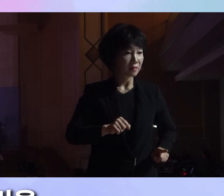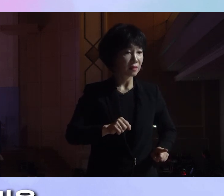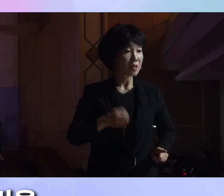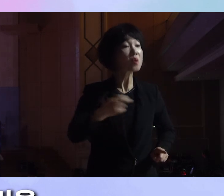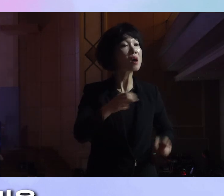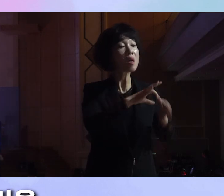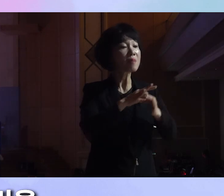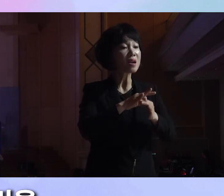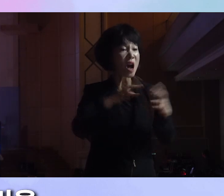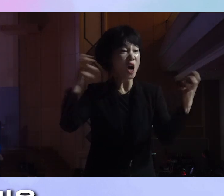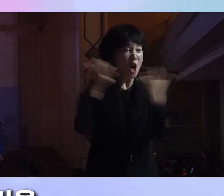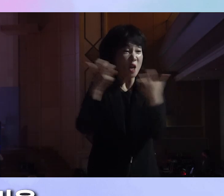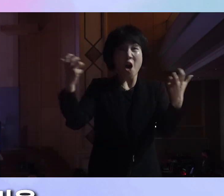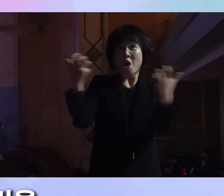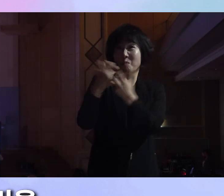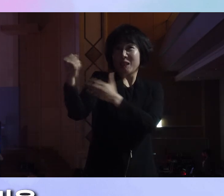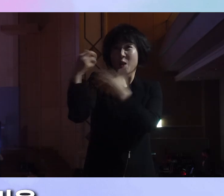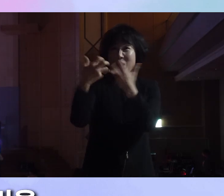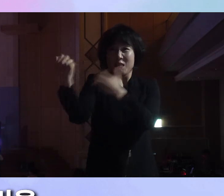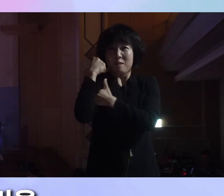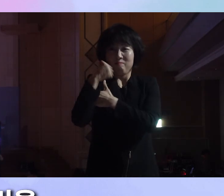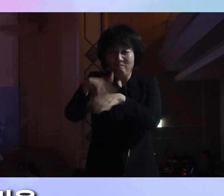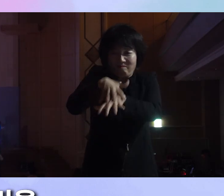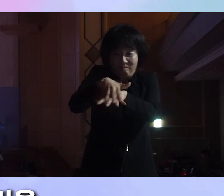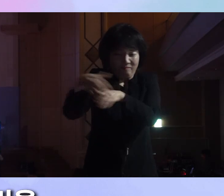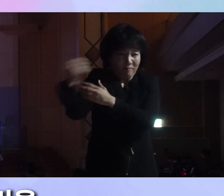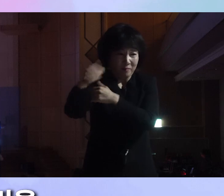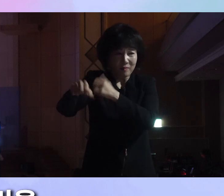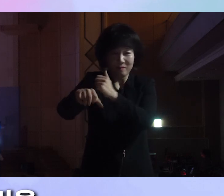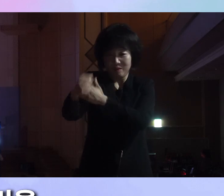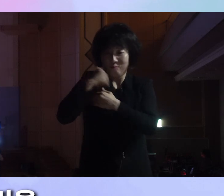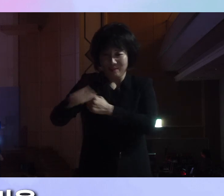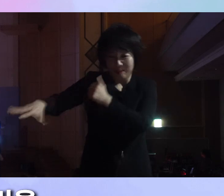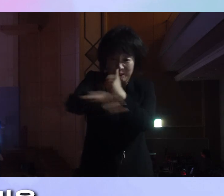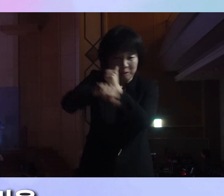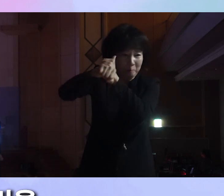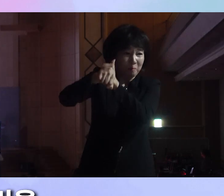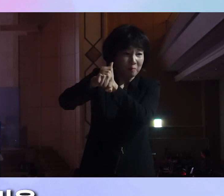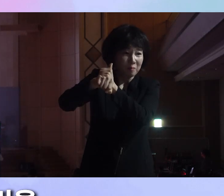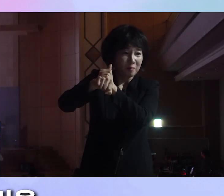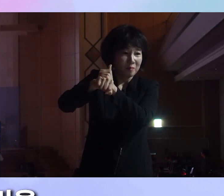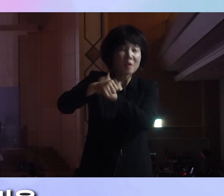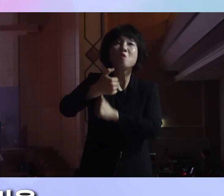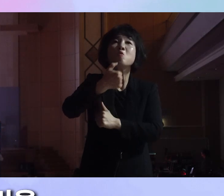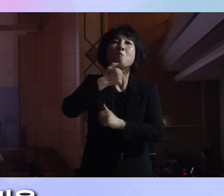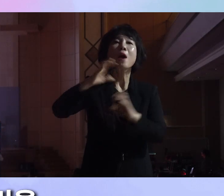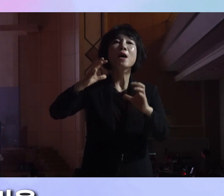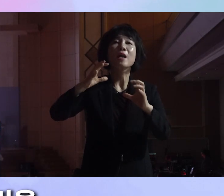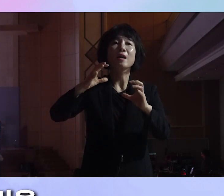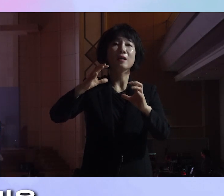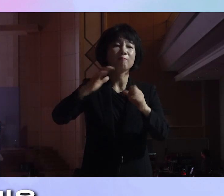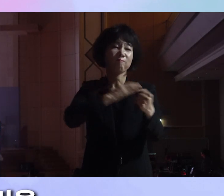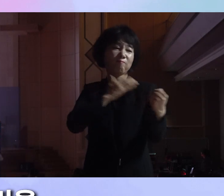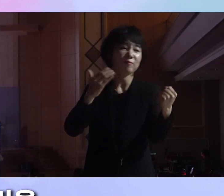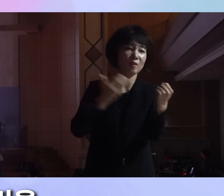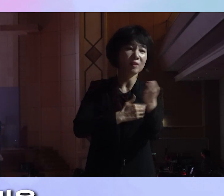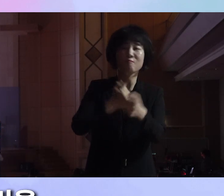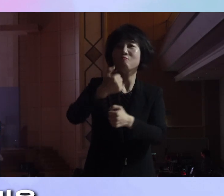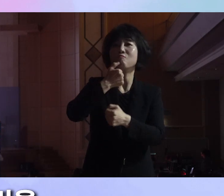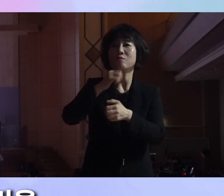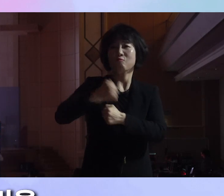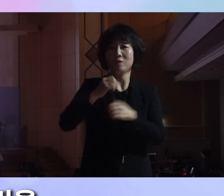계속하지. 넘치는 카리스마로 군사들을 통솔하시며 군사들의 신임을 얻고 로마의 시민과 군사들을